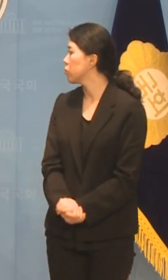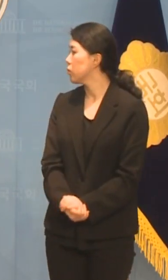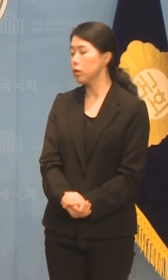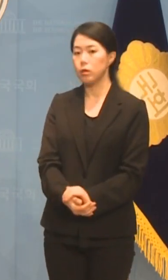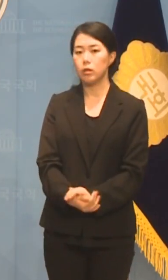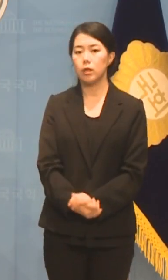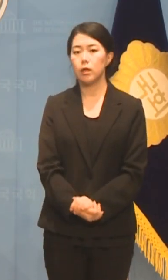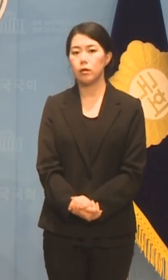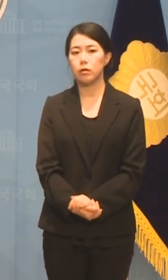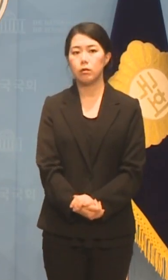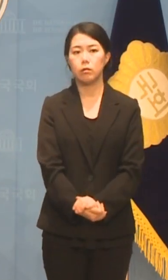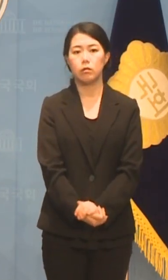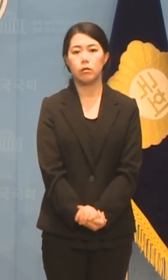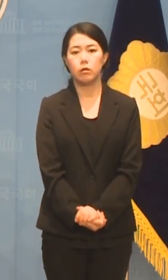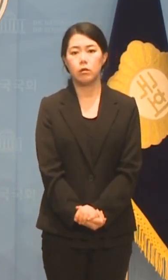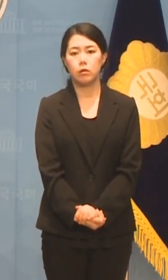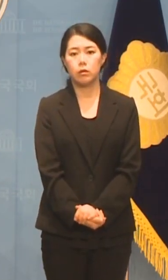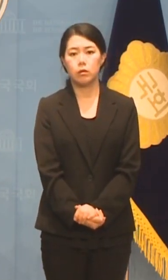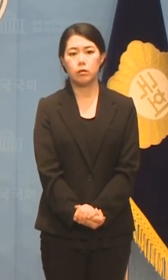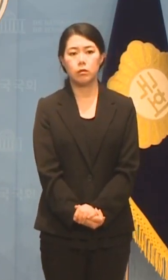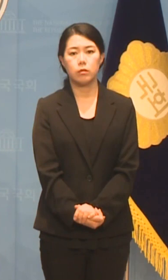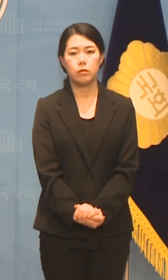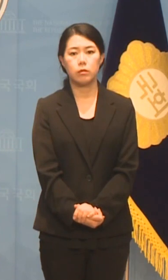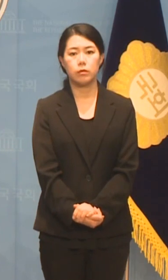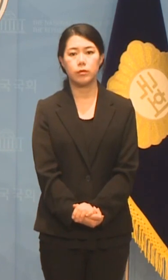네. 네.